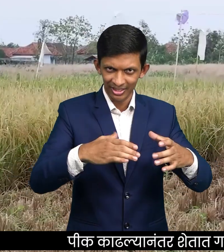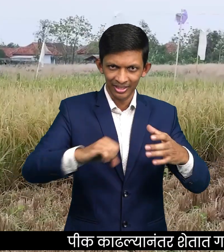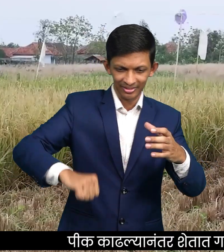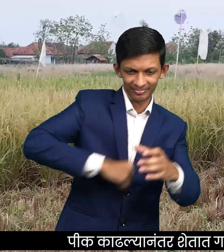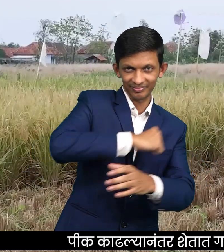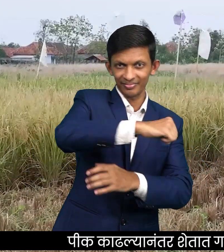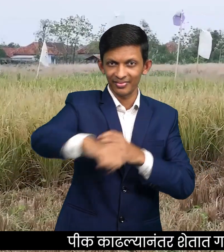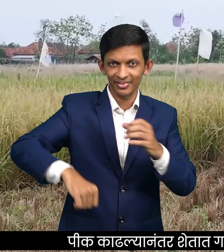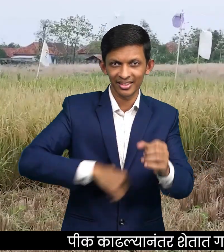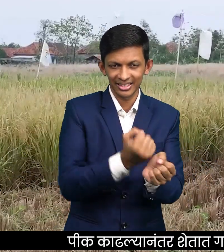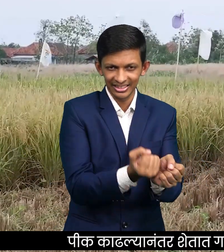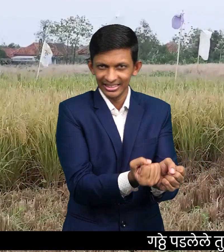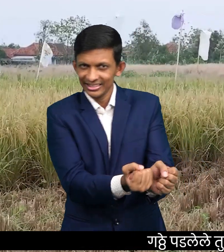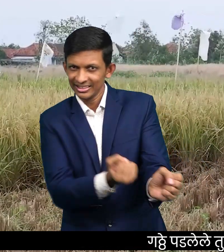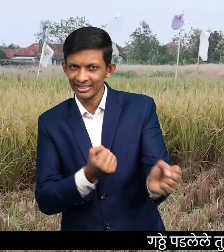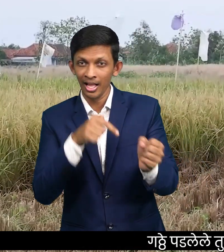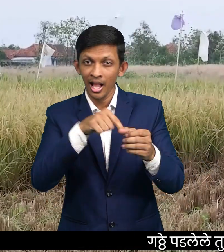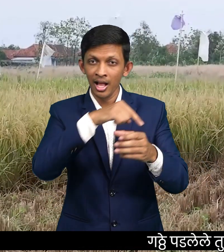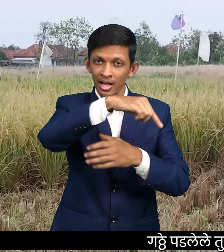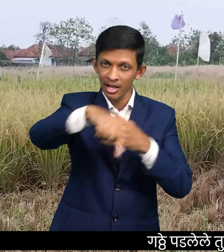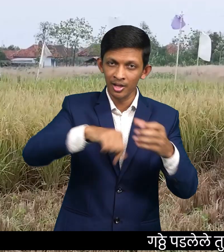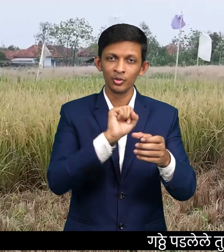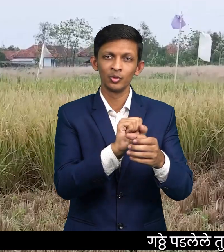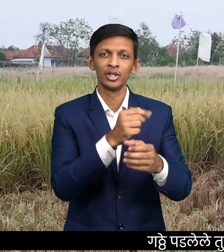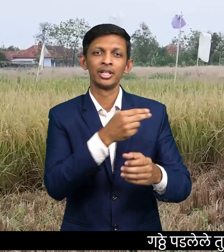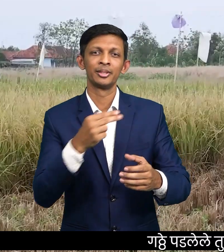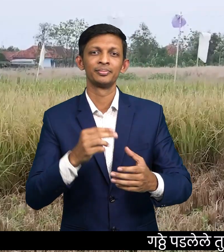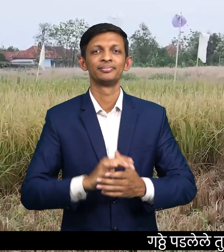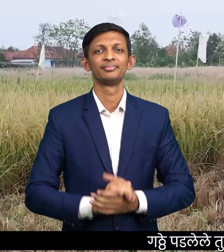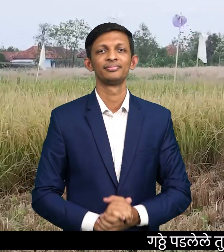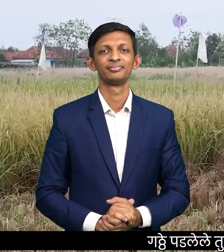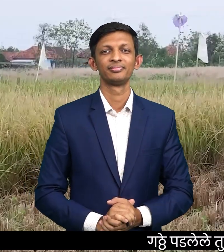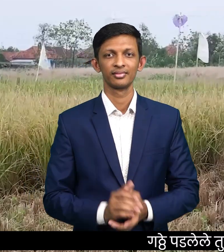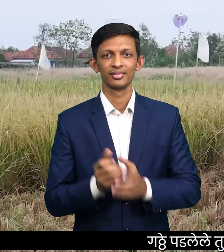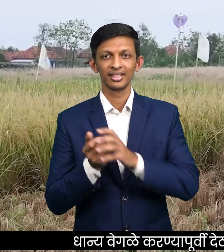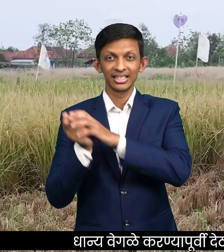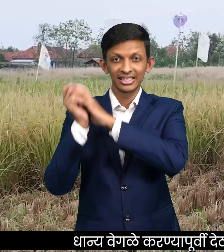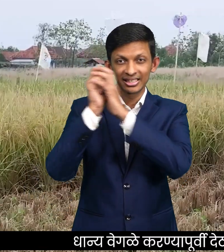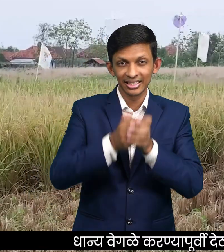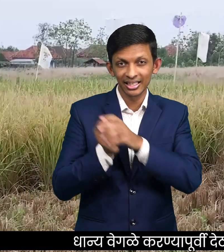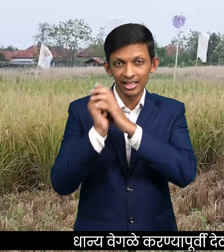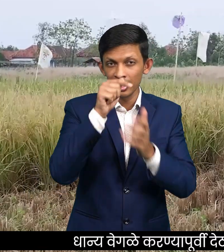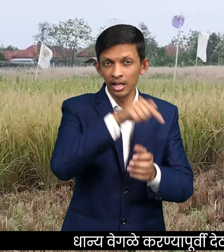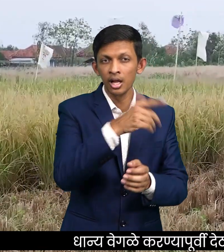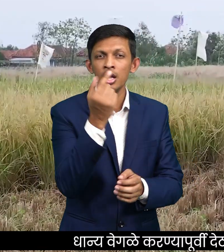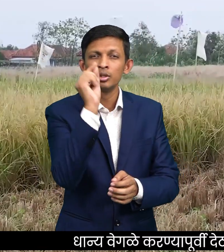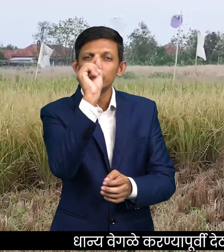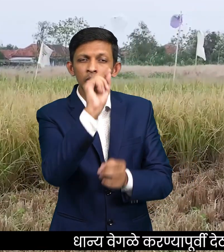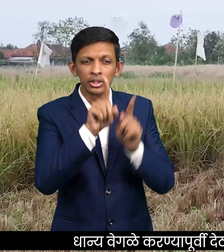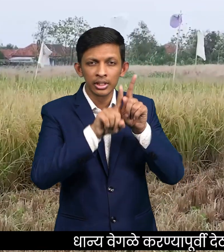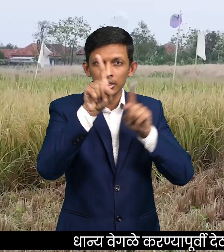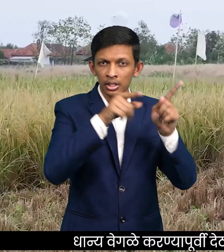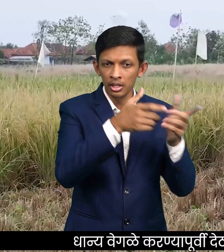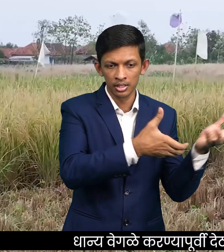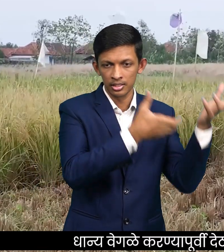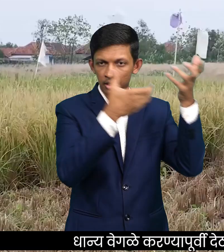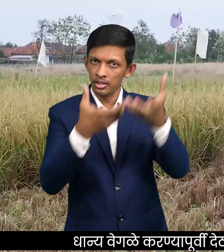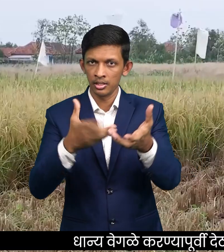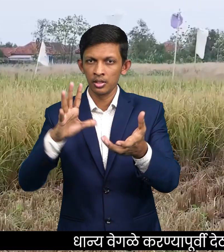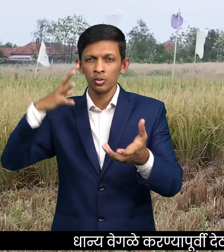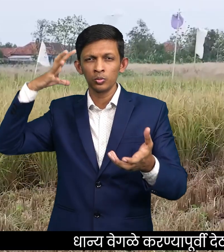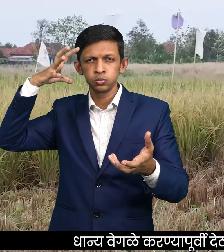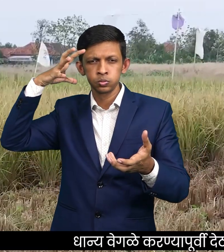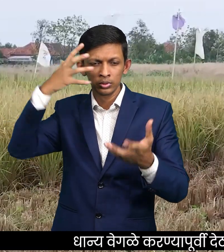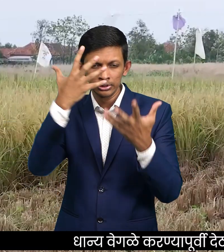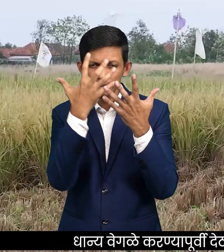कणसांचे गठ्ठे पडलेले तुम्ही पाहिले असतील. धान्य वेगळे करण्यापूर्वी देठ कणसे उन्हात